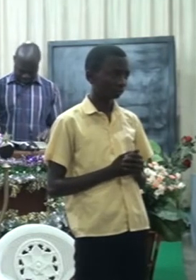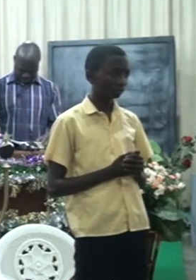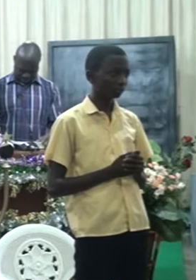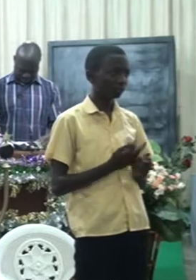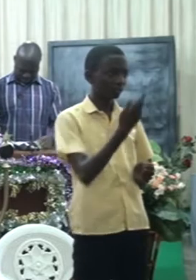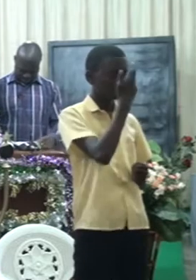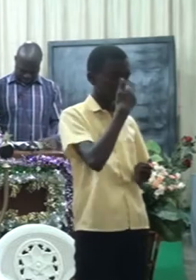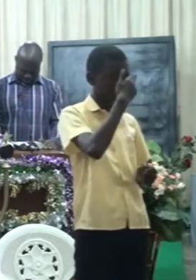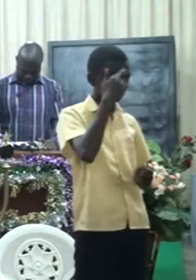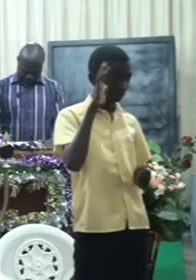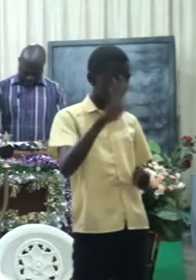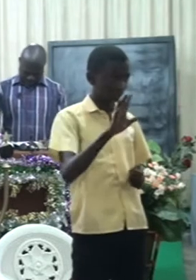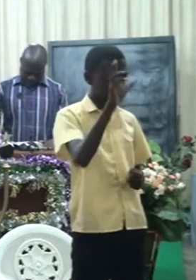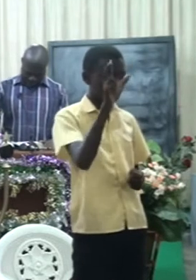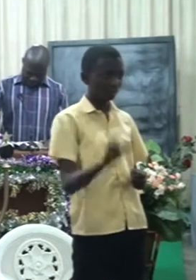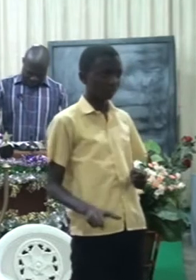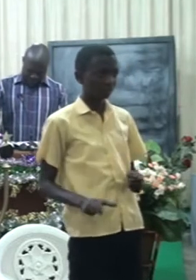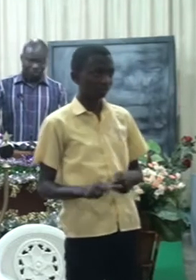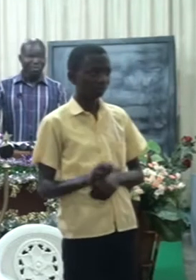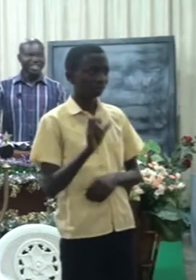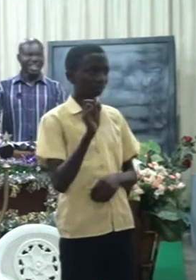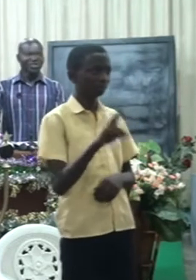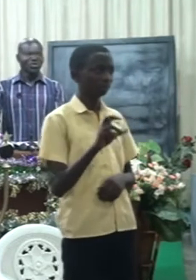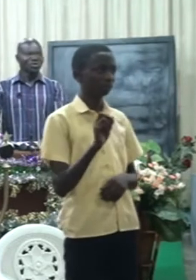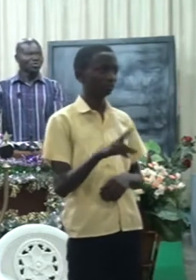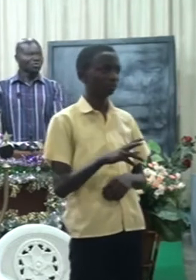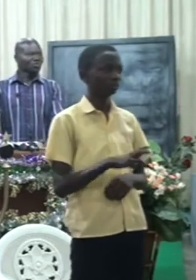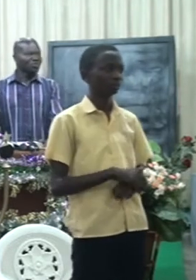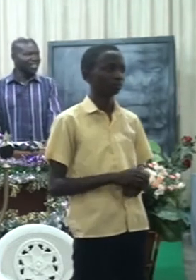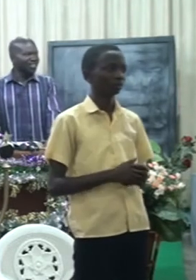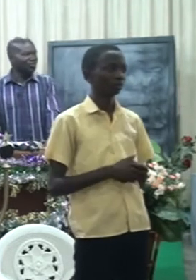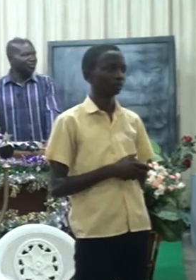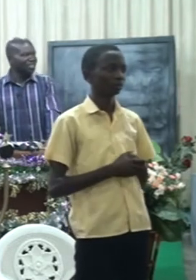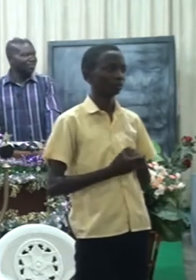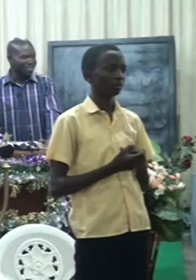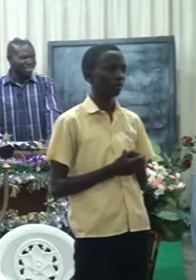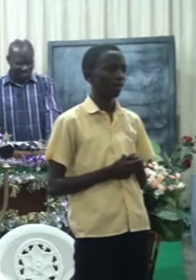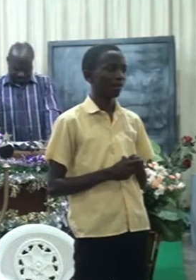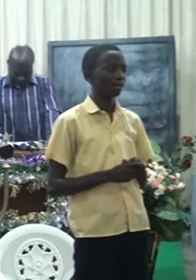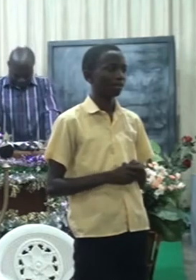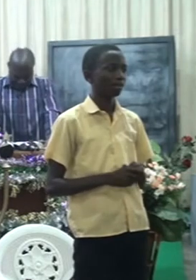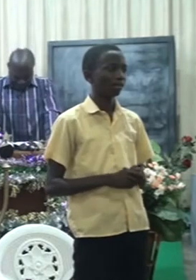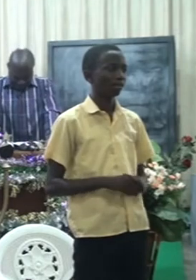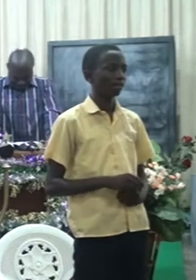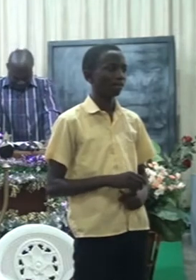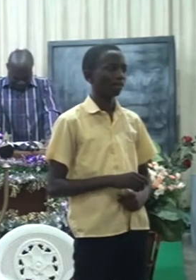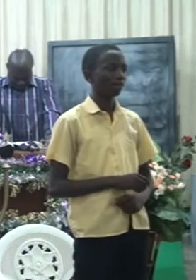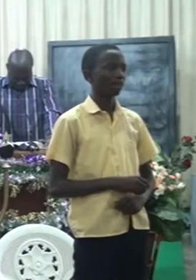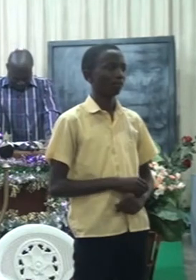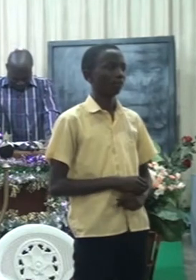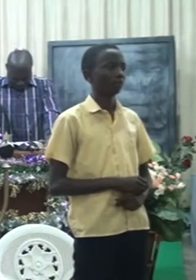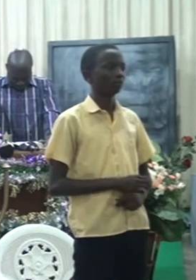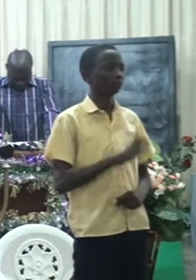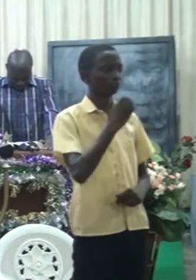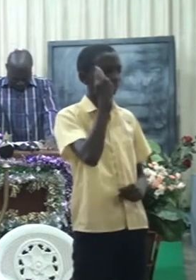Romains 5 verset 12. Wa Roma 5 mstari ya 12.